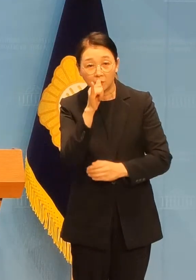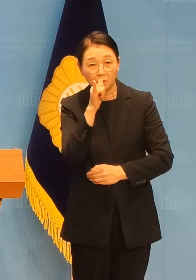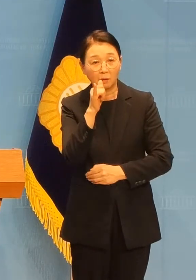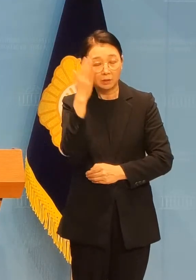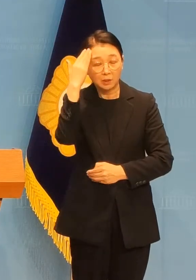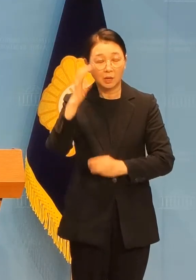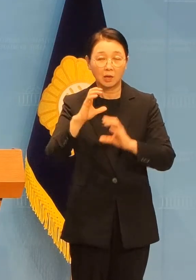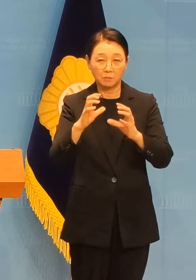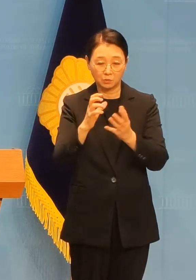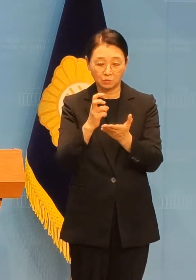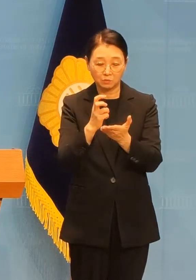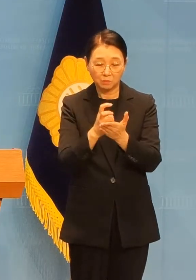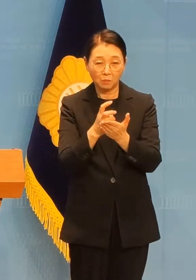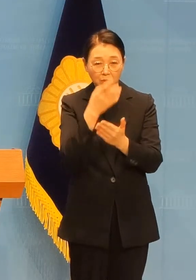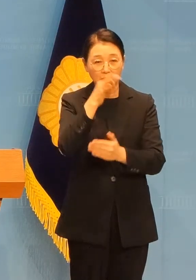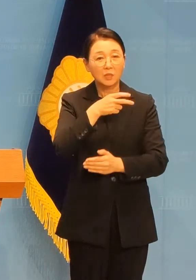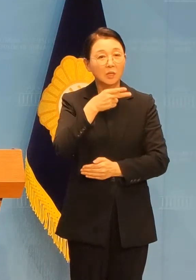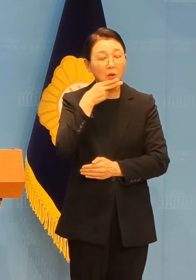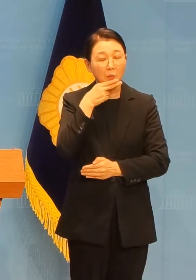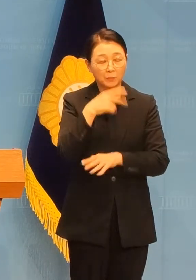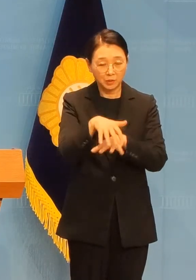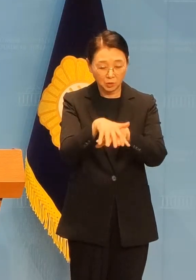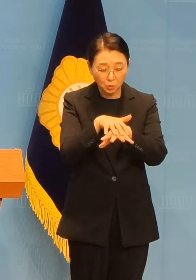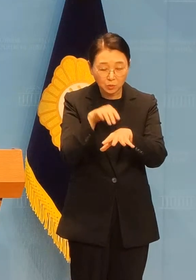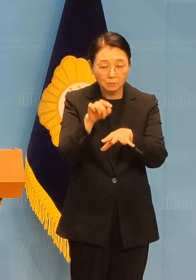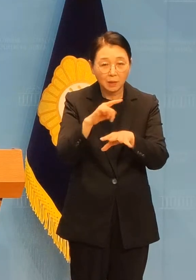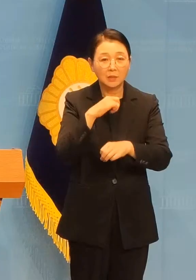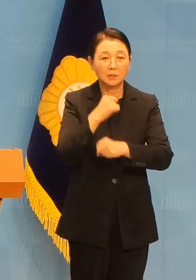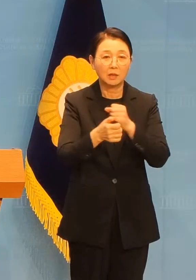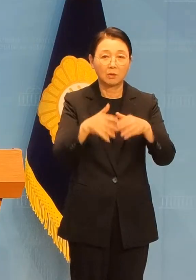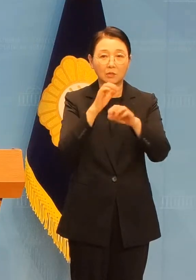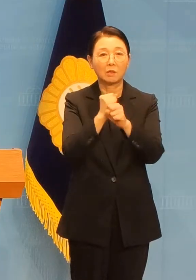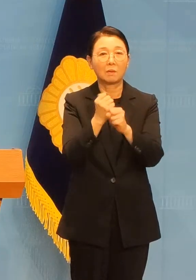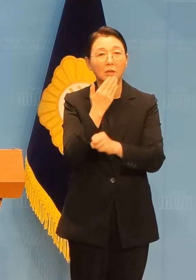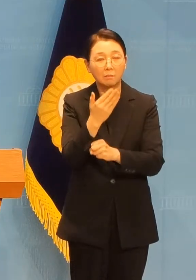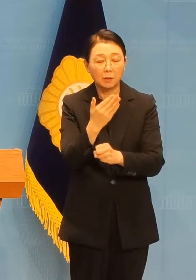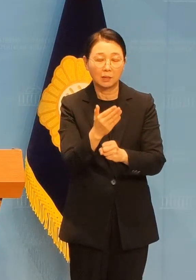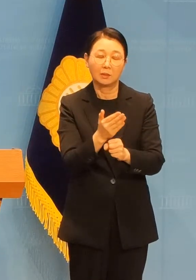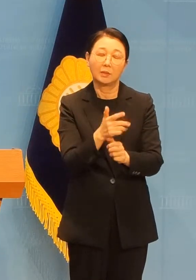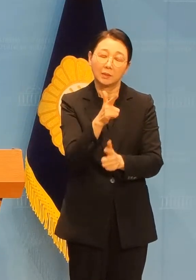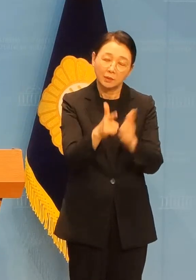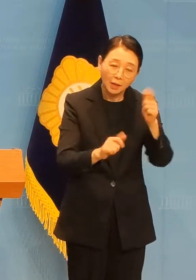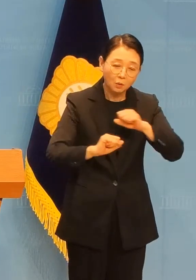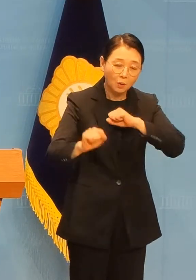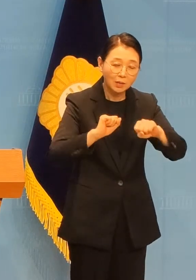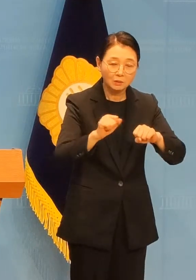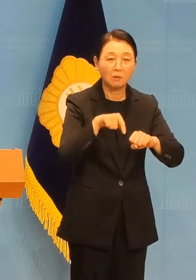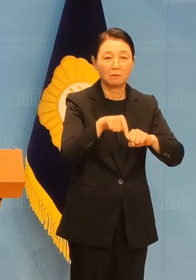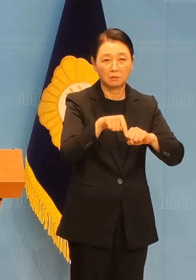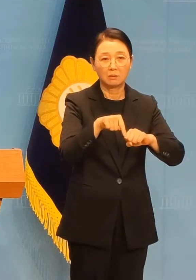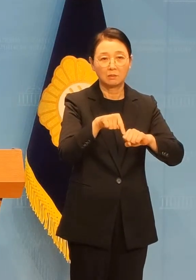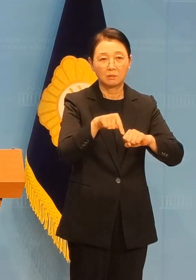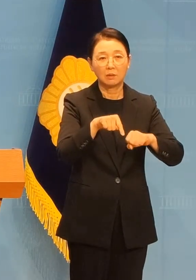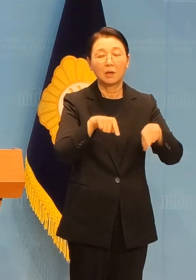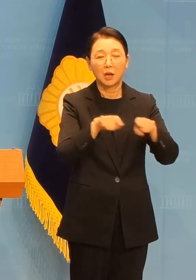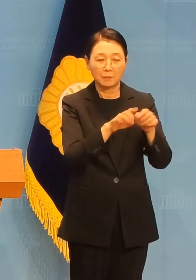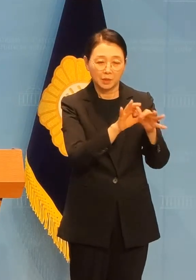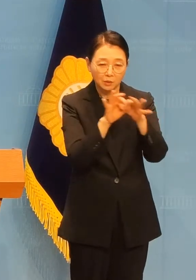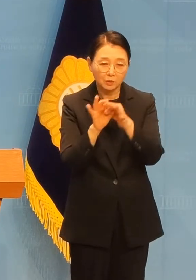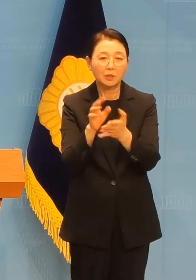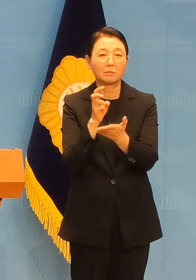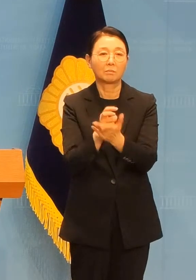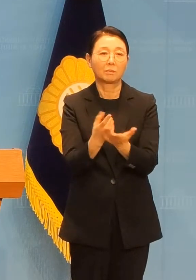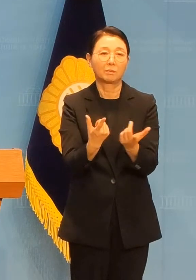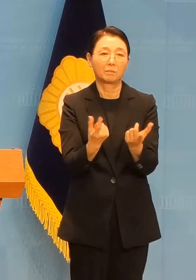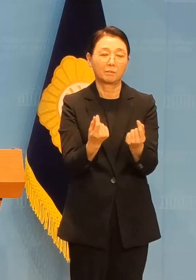대한민국의 비영리 조직의 자유로운 설립과 다양한 활성화, 이런 부분들과 연동되는